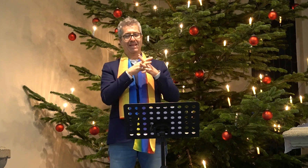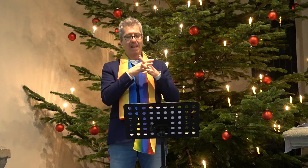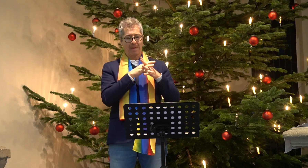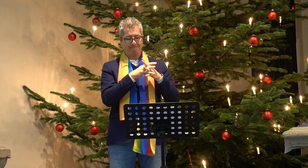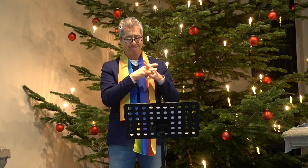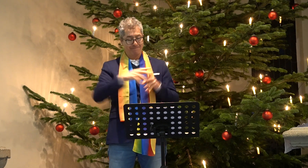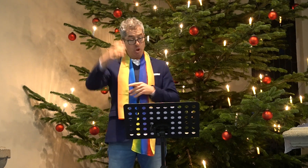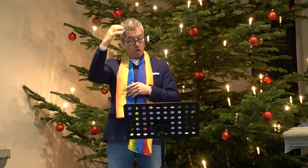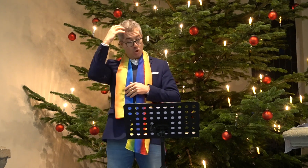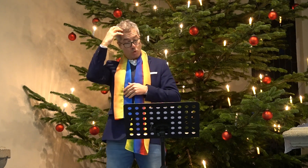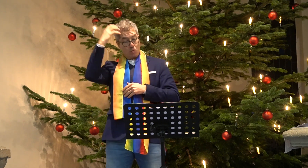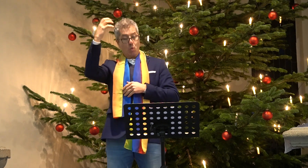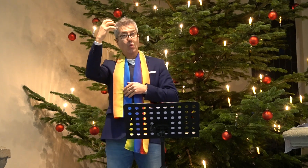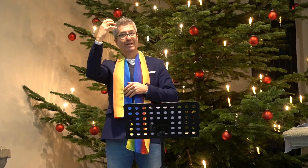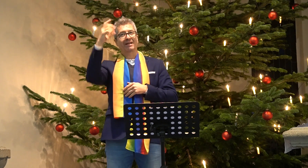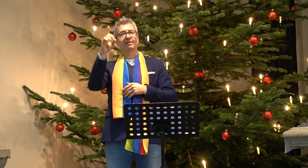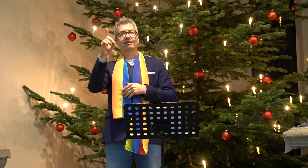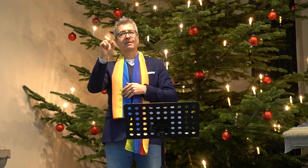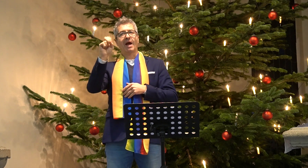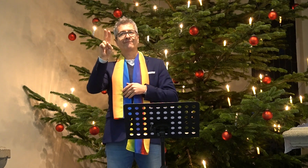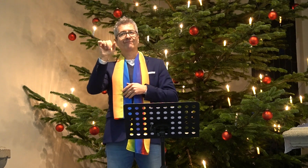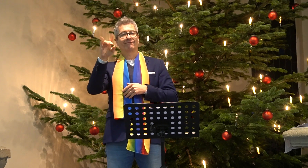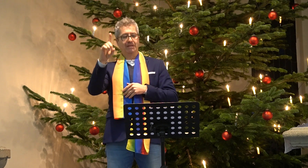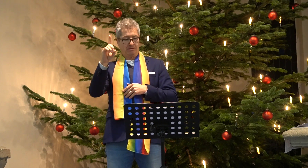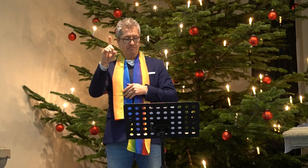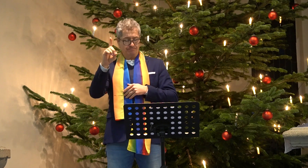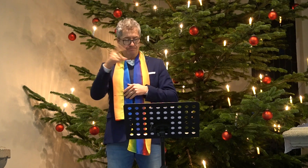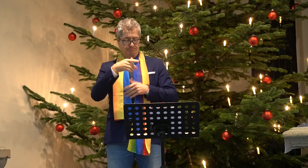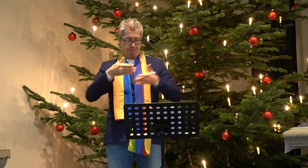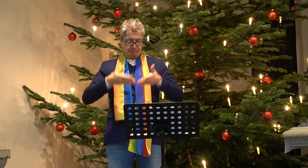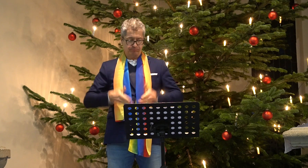In Bethlehem ist der König David geboren.